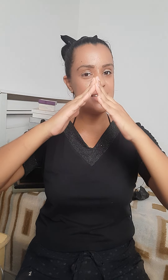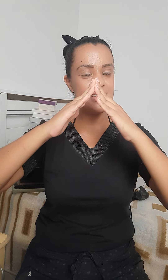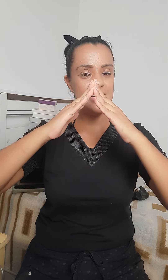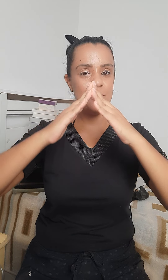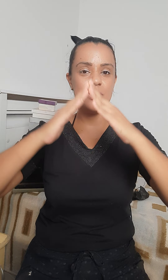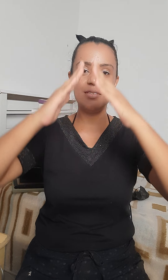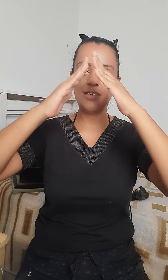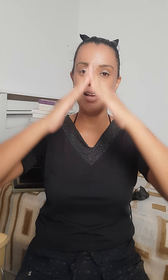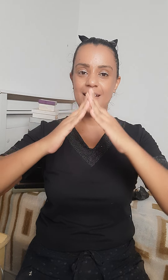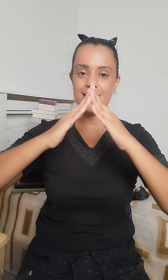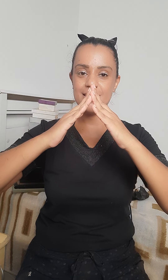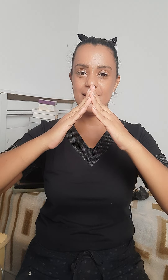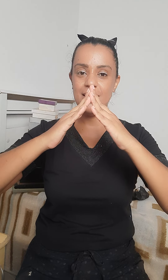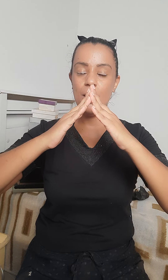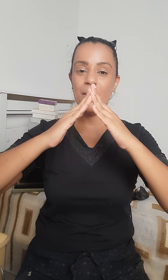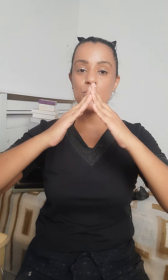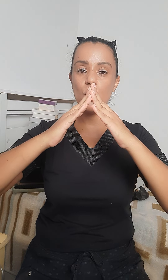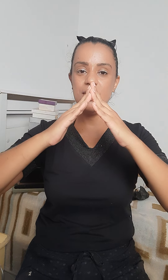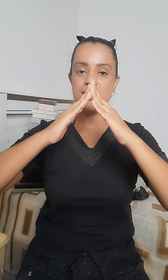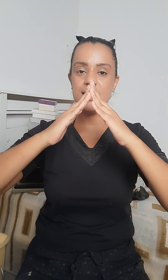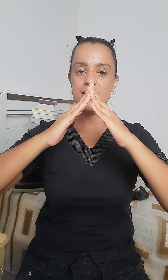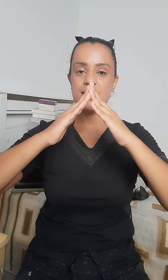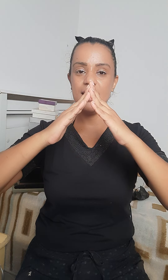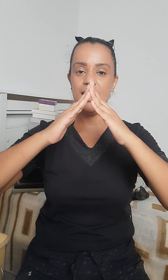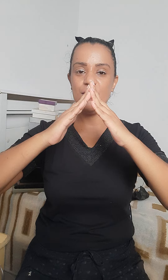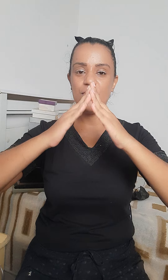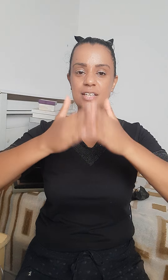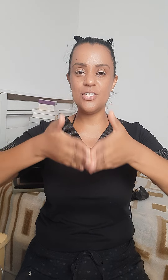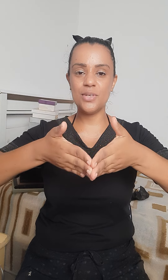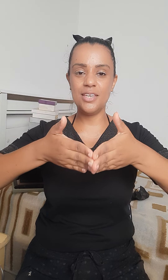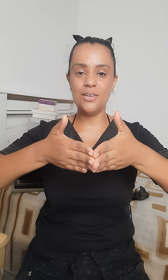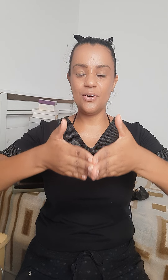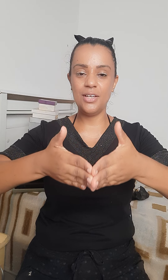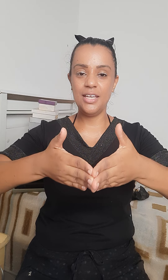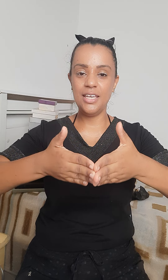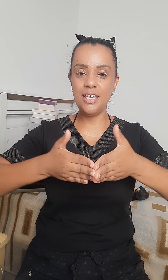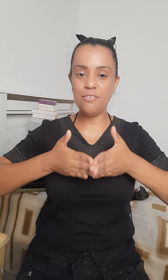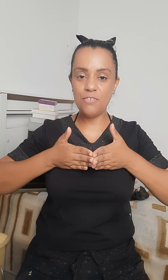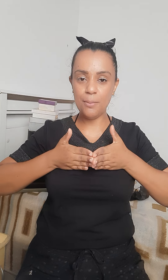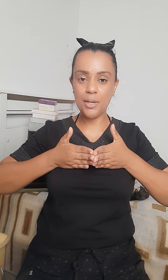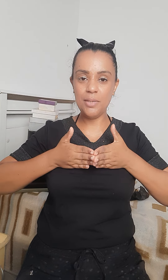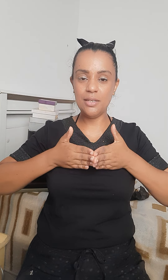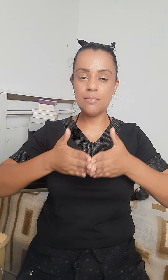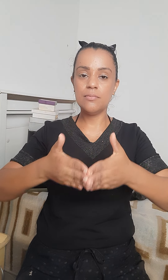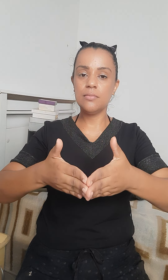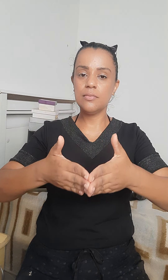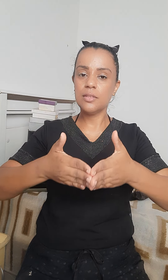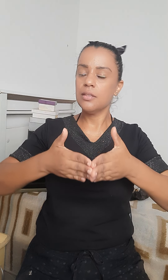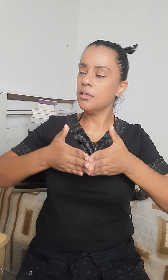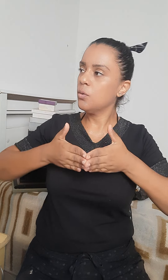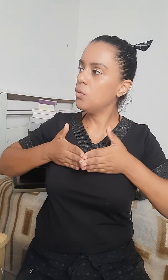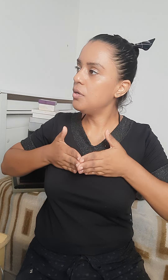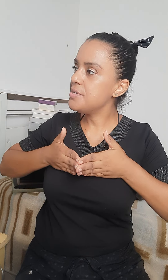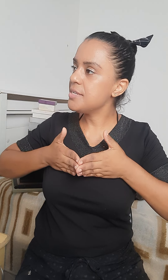em libras, casa. Mas com licença, ele faz isso aqui, ó, e vem para mim. Com